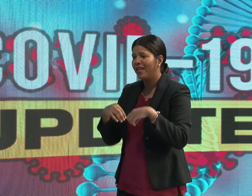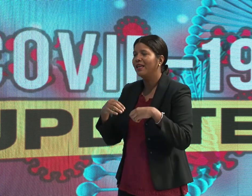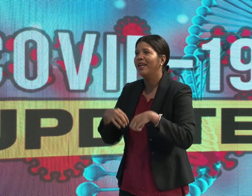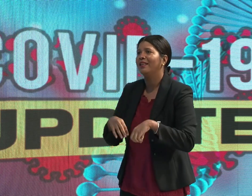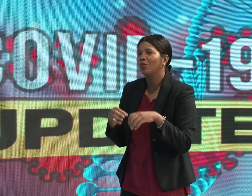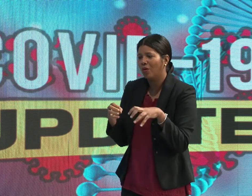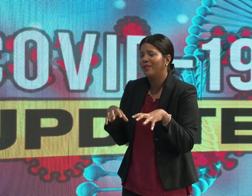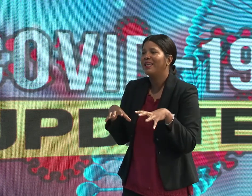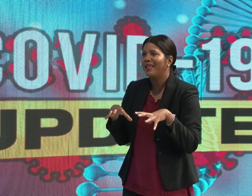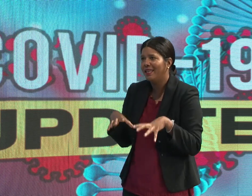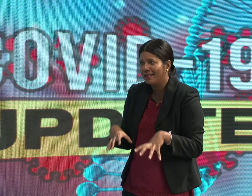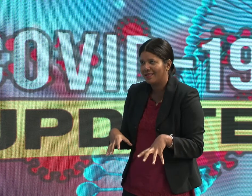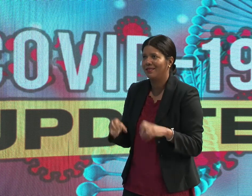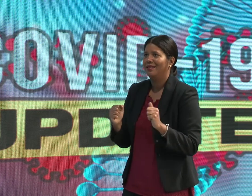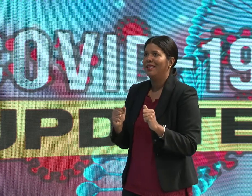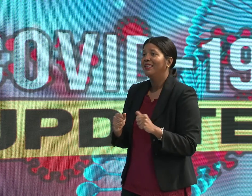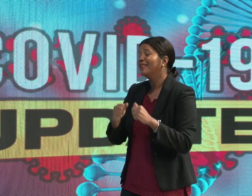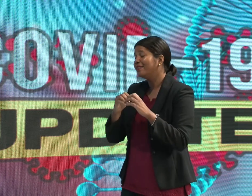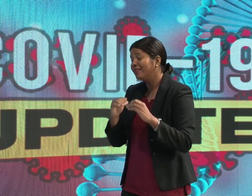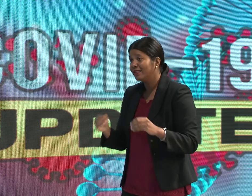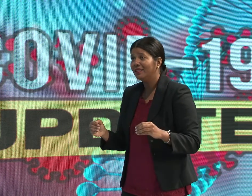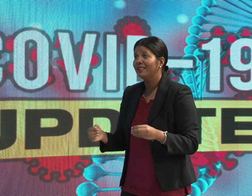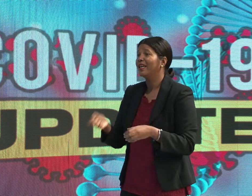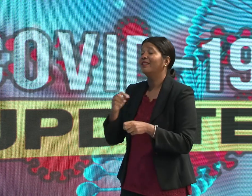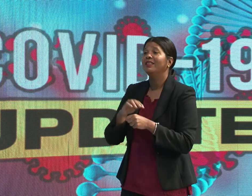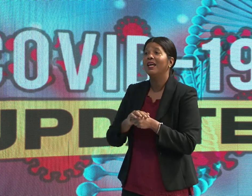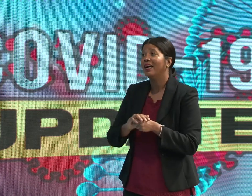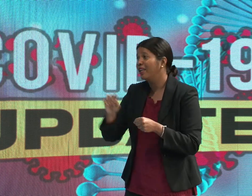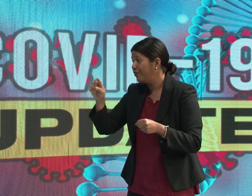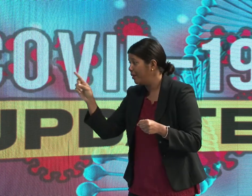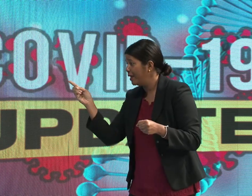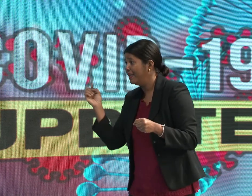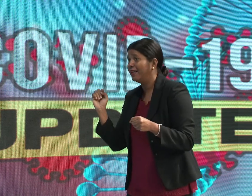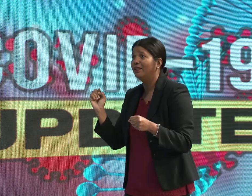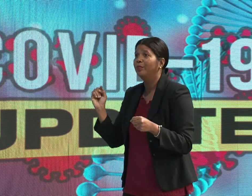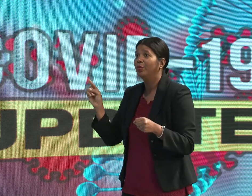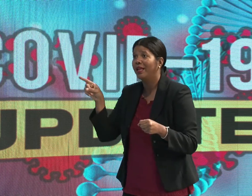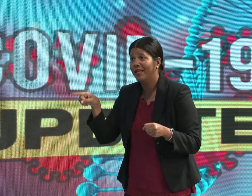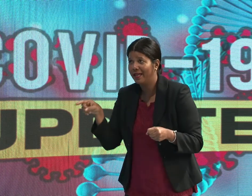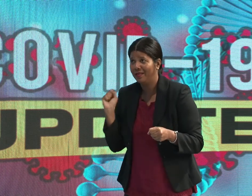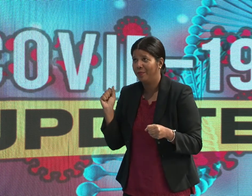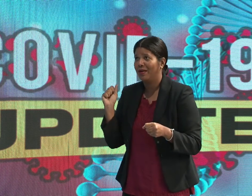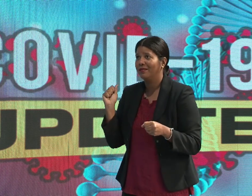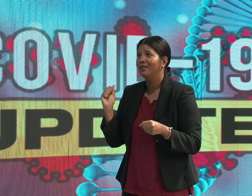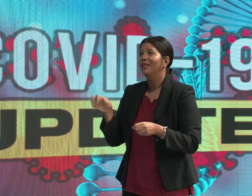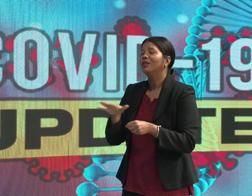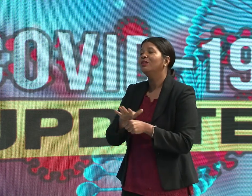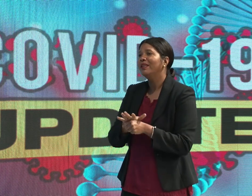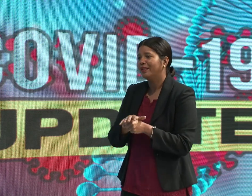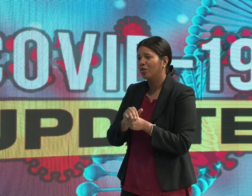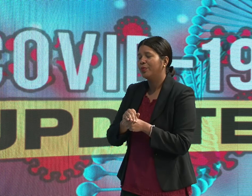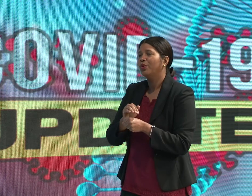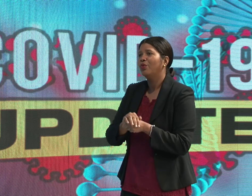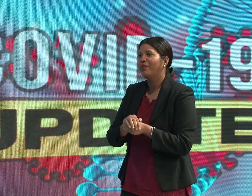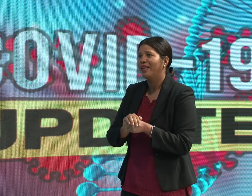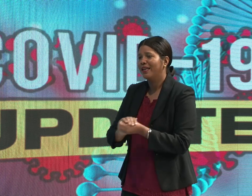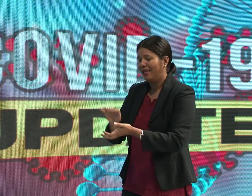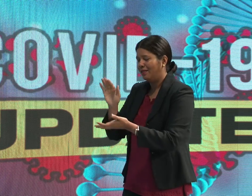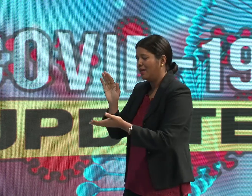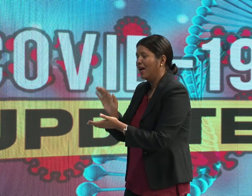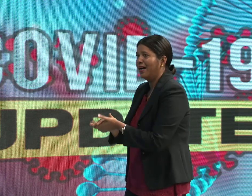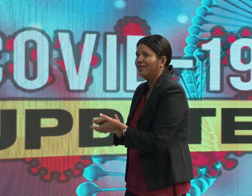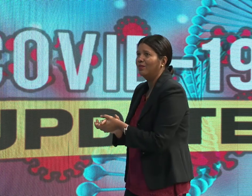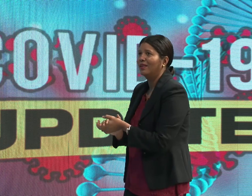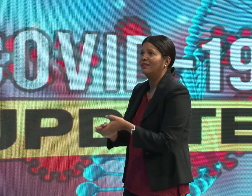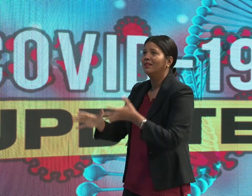je veiligheid komt eerst. Yes. Je ziet het niet, hij gaat je niet aangeven, ik ben hier in de buurt en ik ga je pakken. Dus let erop, jouw